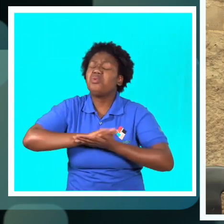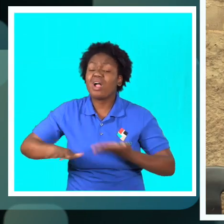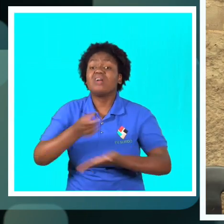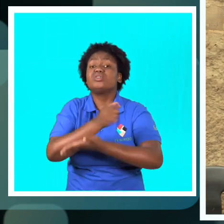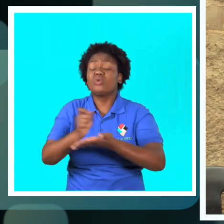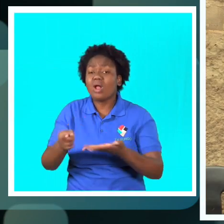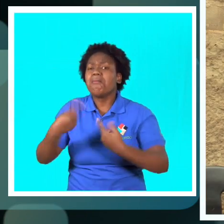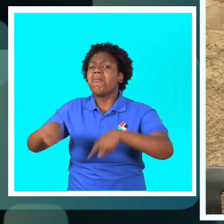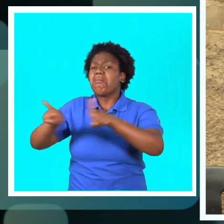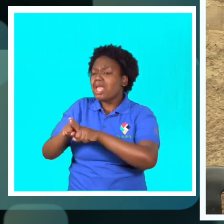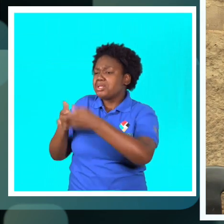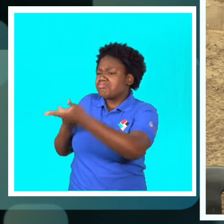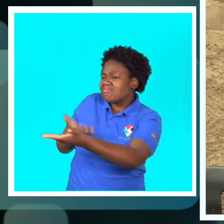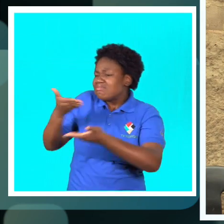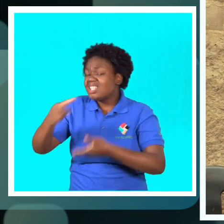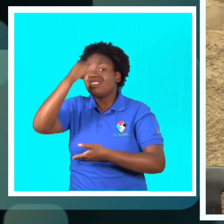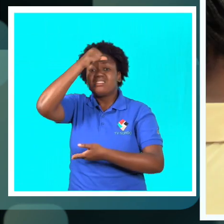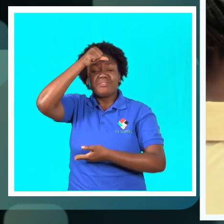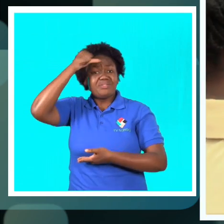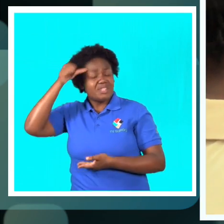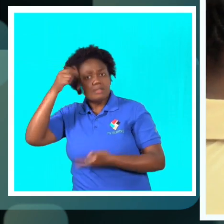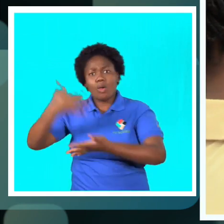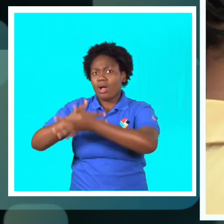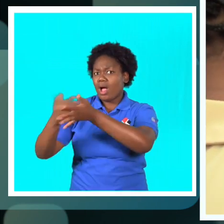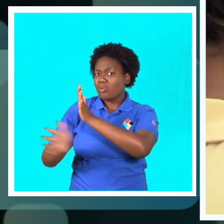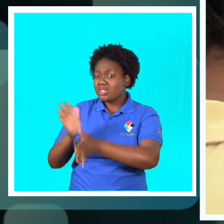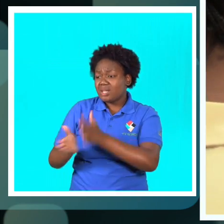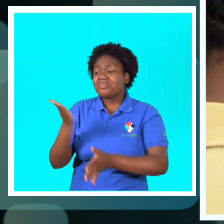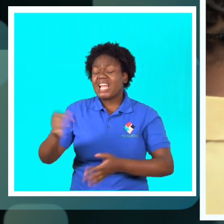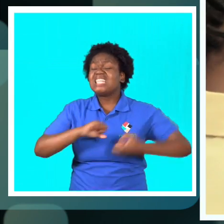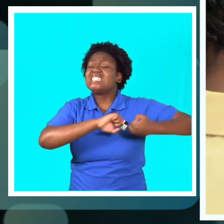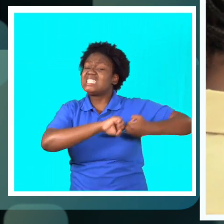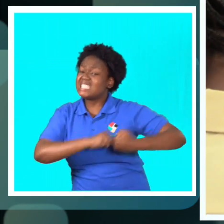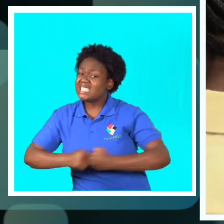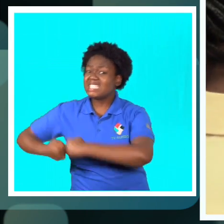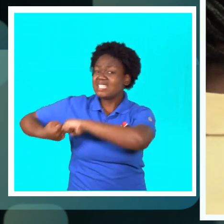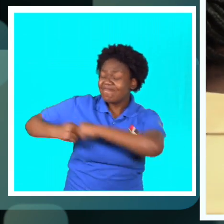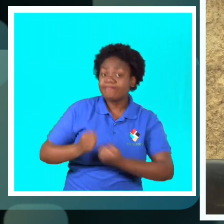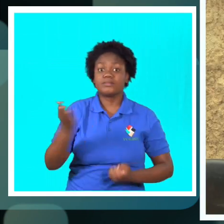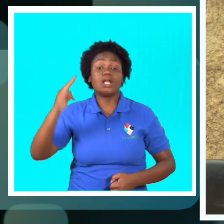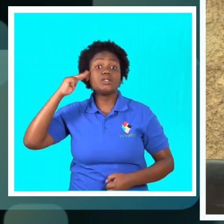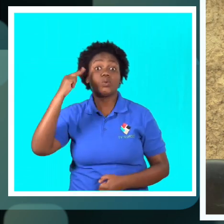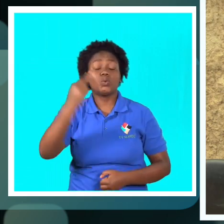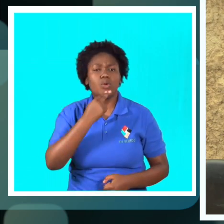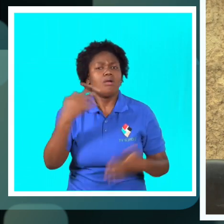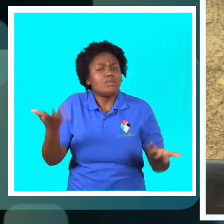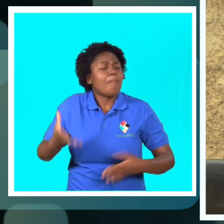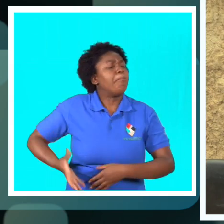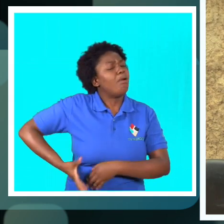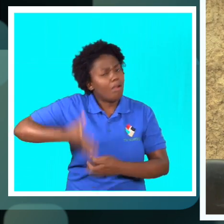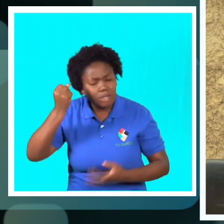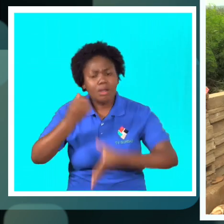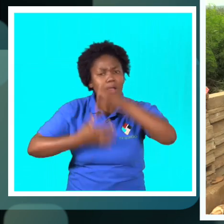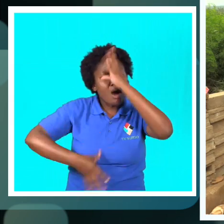em língua de sinais é um verdadeiro desafio para Fátima. Até mesmo conosco, foi difícil conversar. Ela nunca esteve numa escola em que